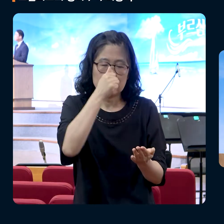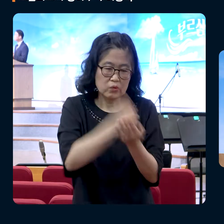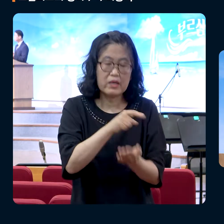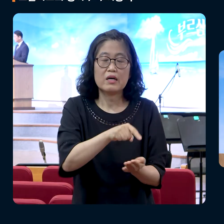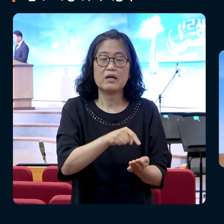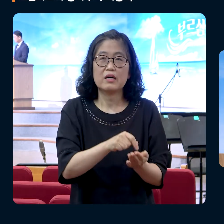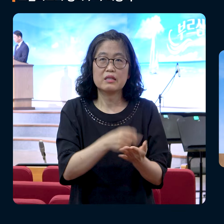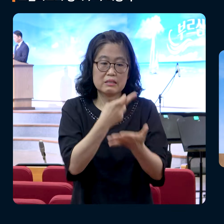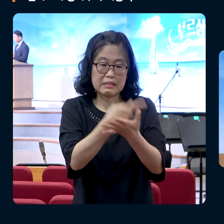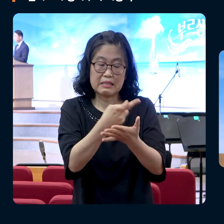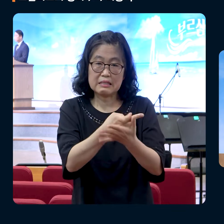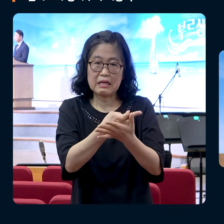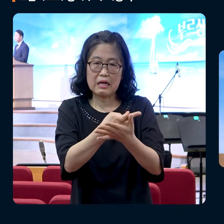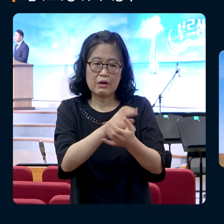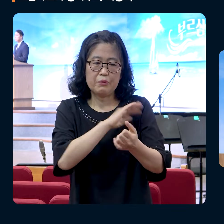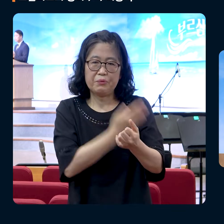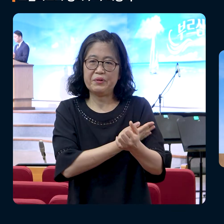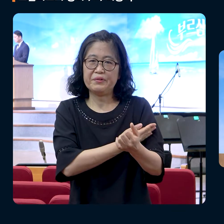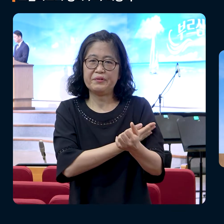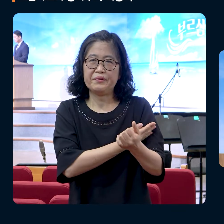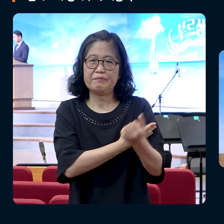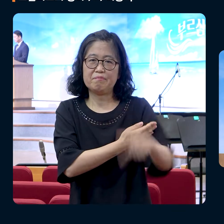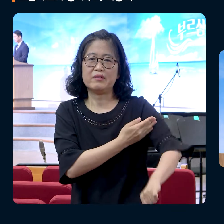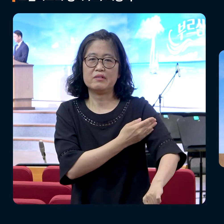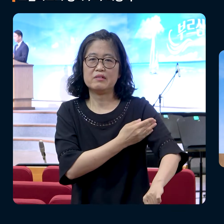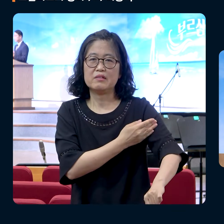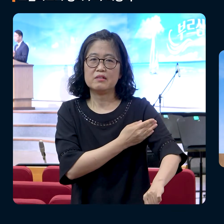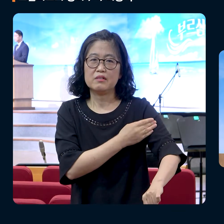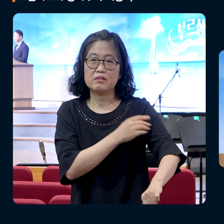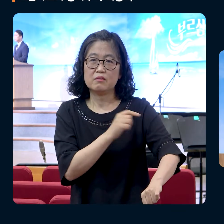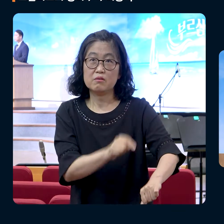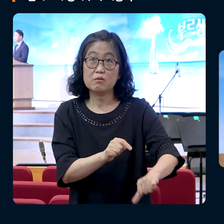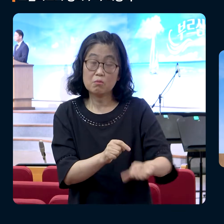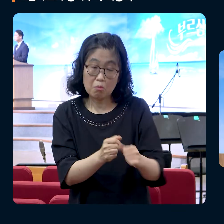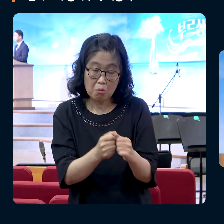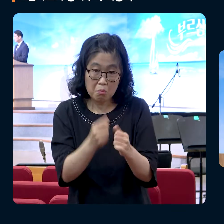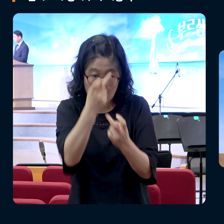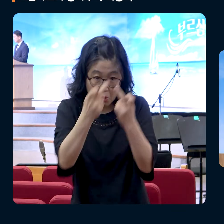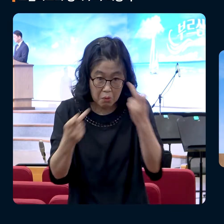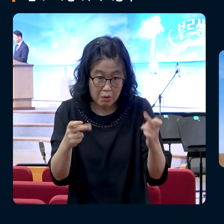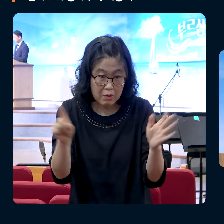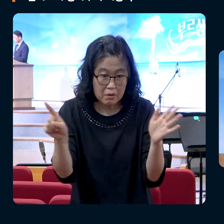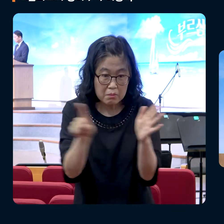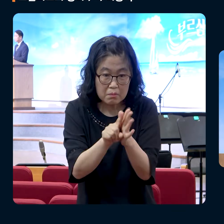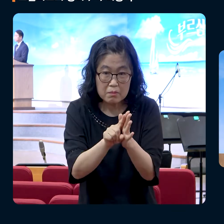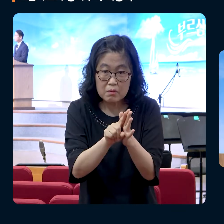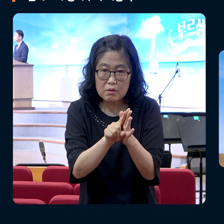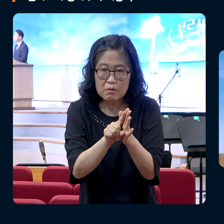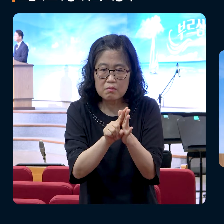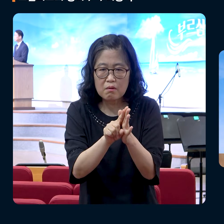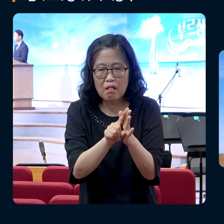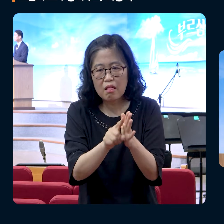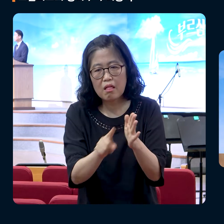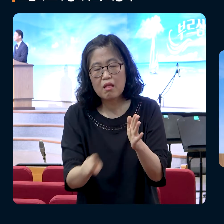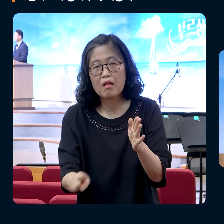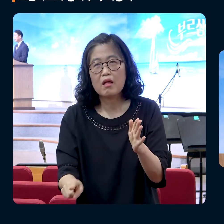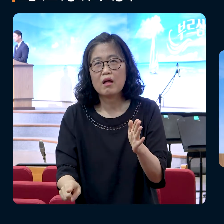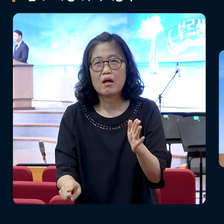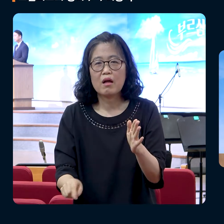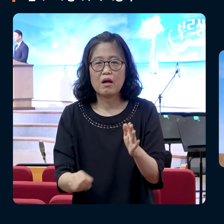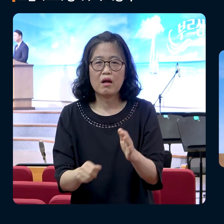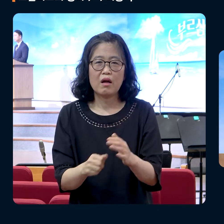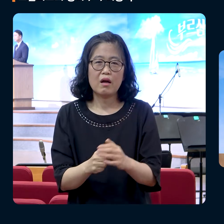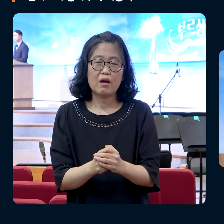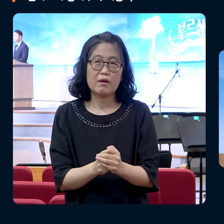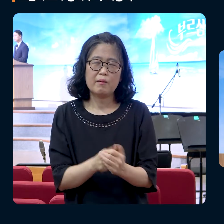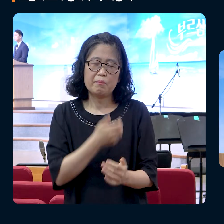르우벤은 장자로서의 권위도, 형제들 사이에서의 신의와 어떤 장자로서의 어떤 역할도 사실상 더 이상 할